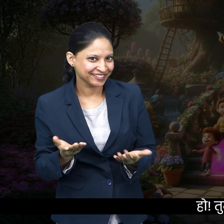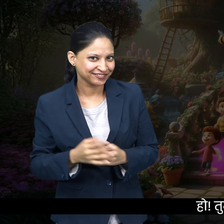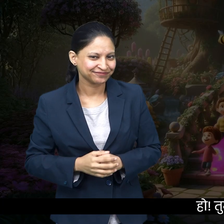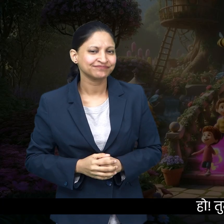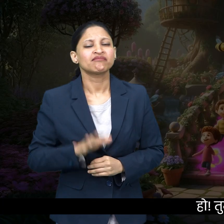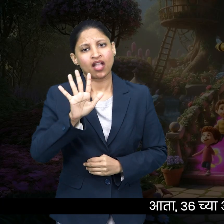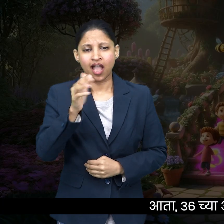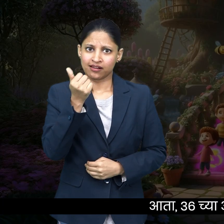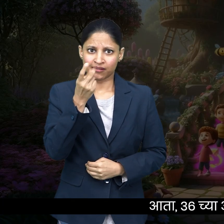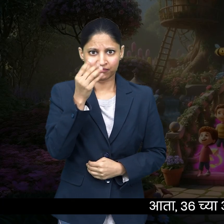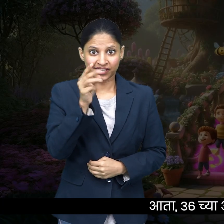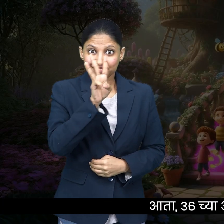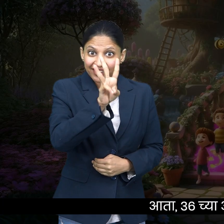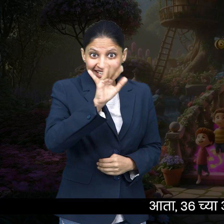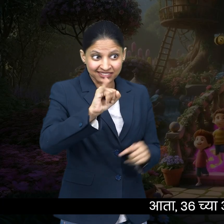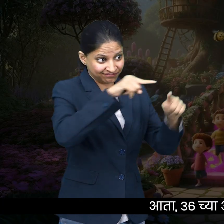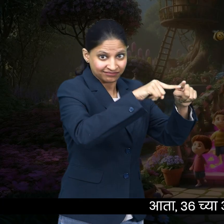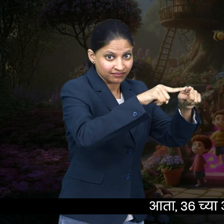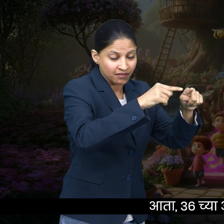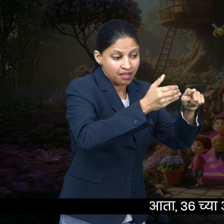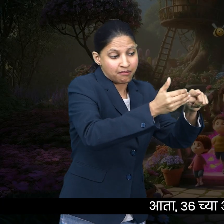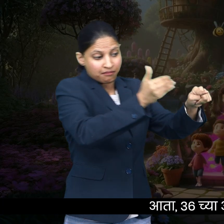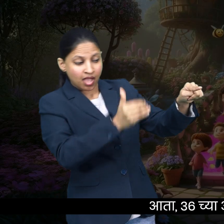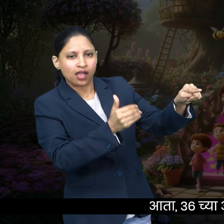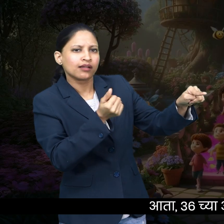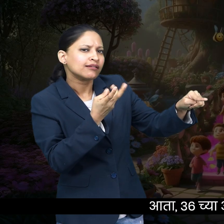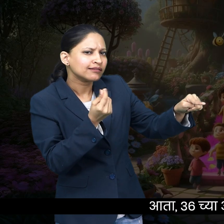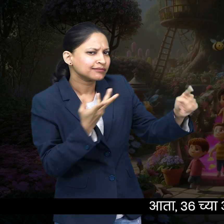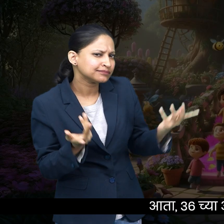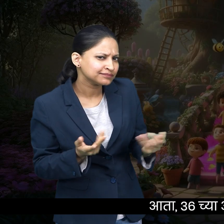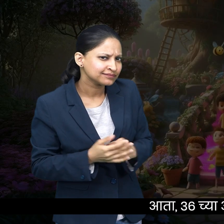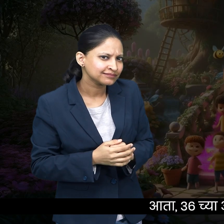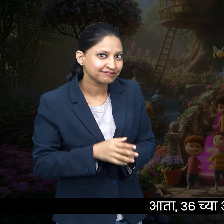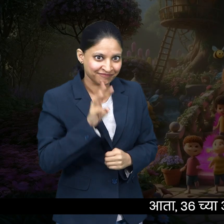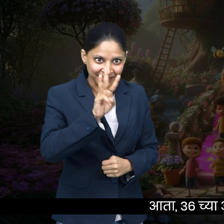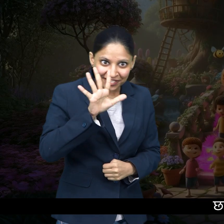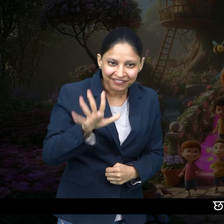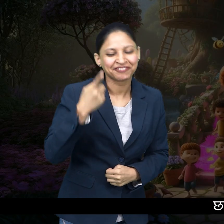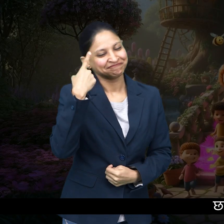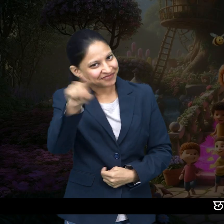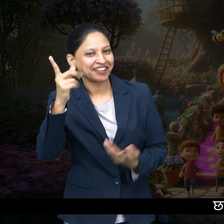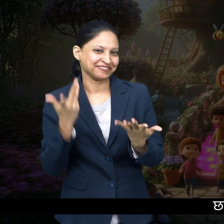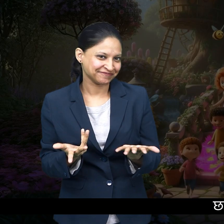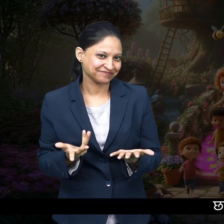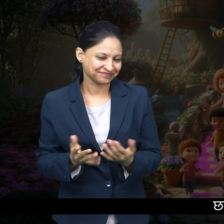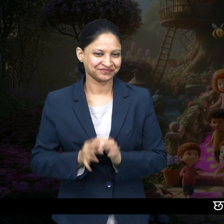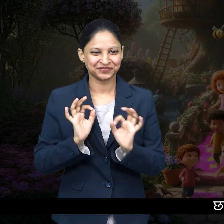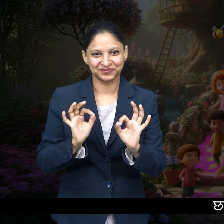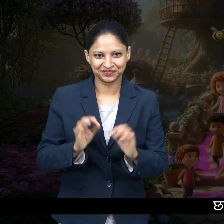समजले. आता 36च्या आधी कोणती संख्या येते?